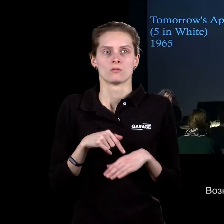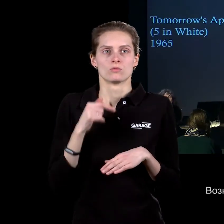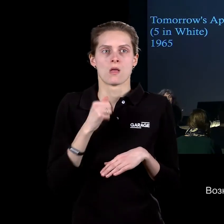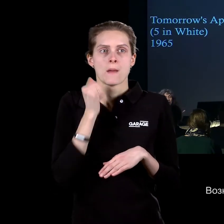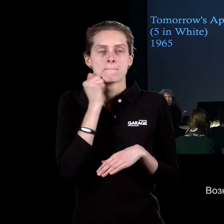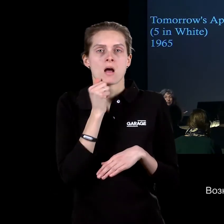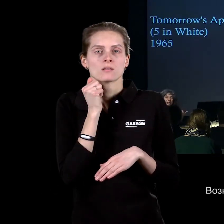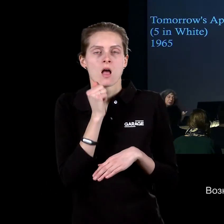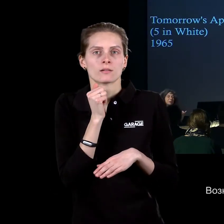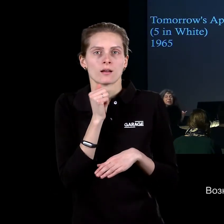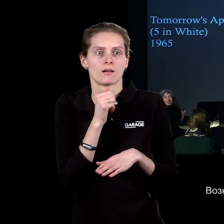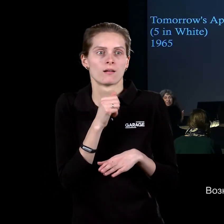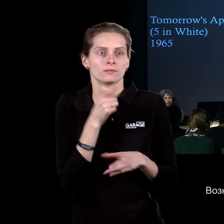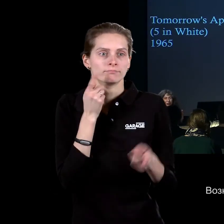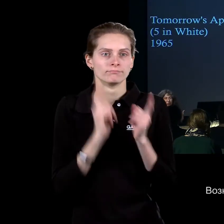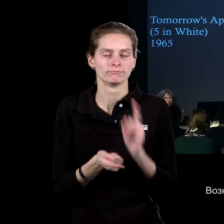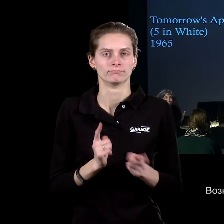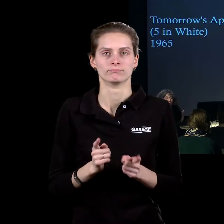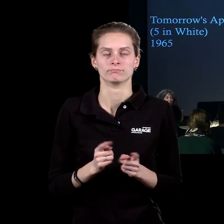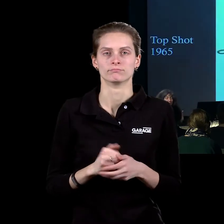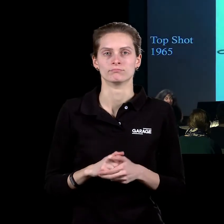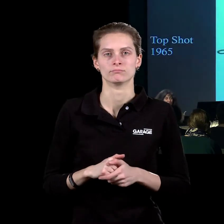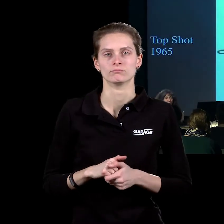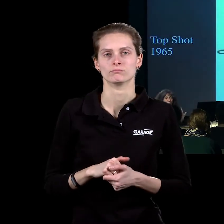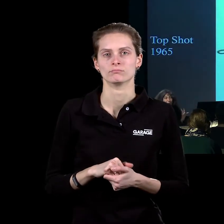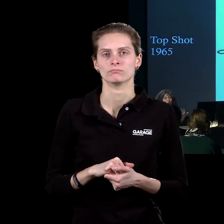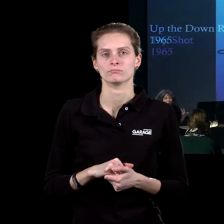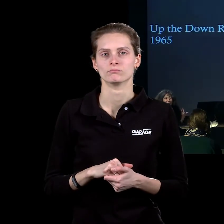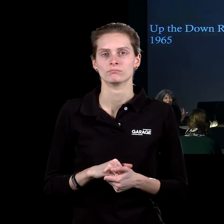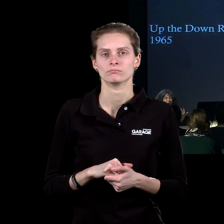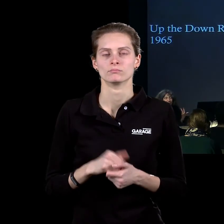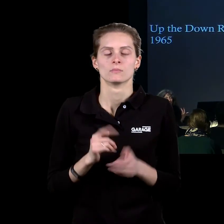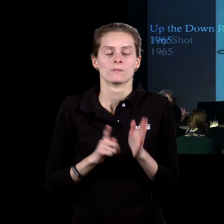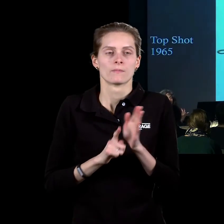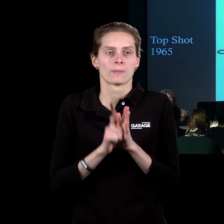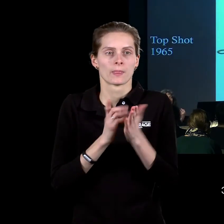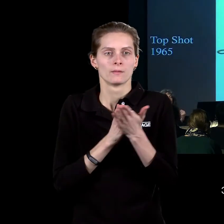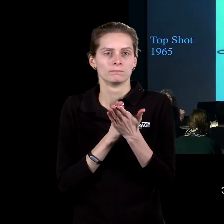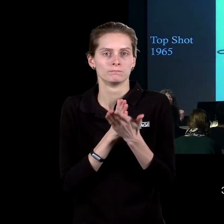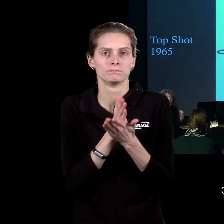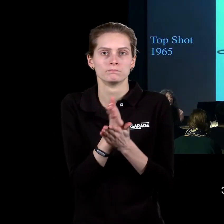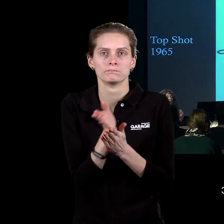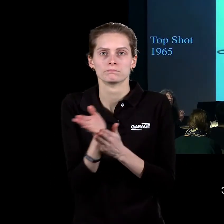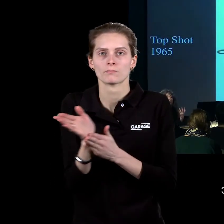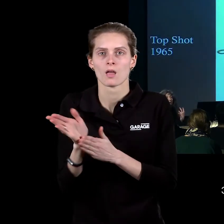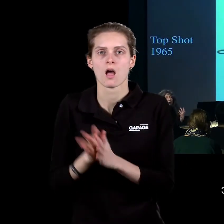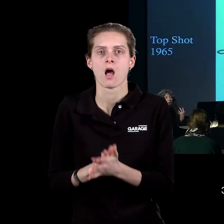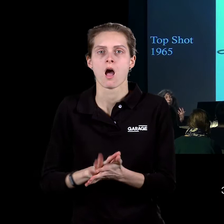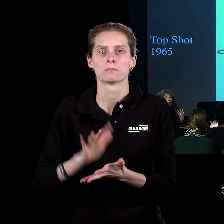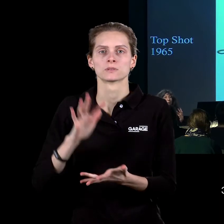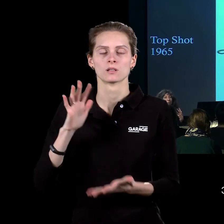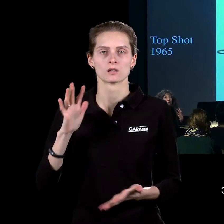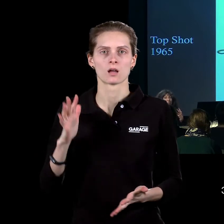материализации и антропоморфизации ее работ, которые начинаются в русле абстрактного экспрессионизма, и ощущение